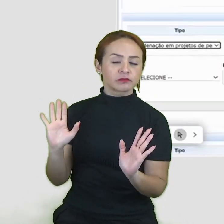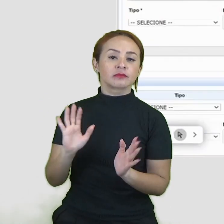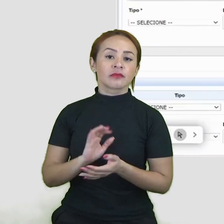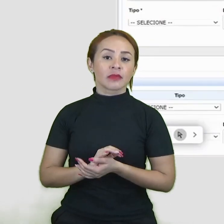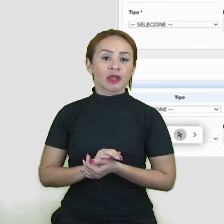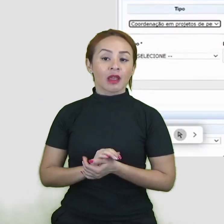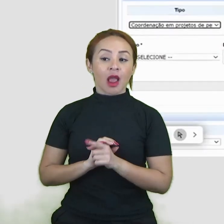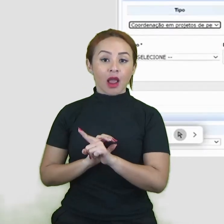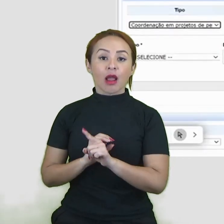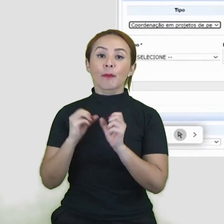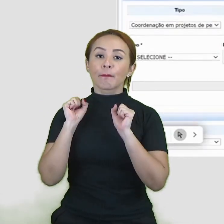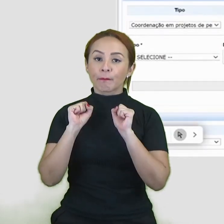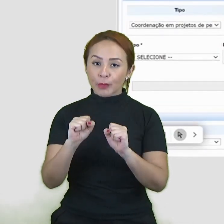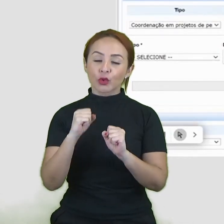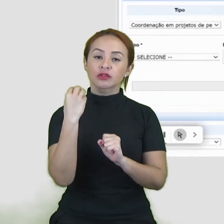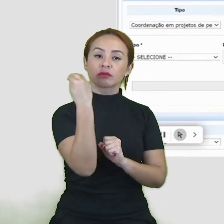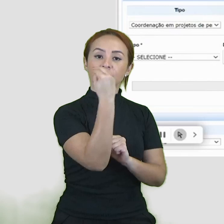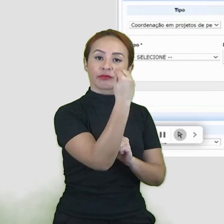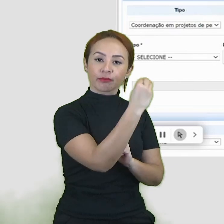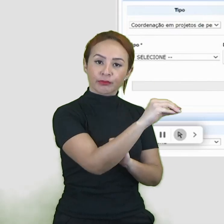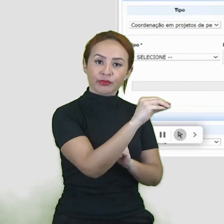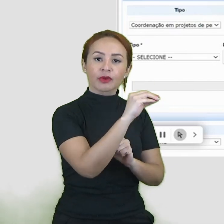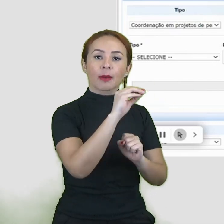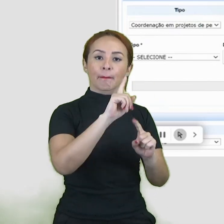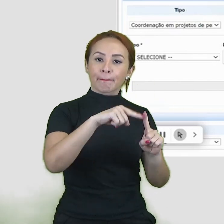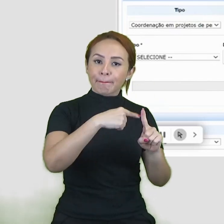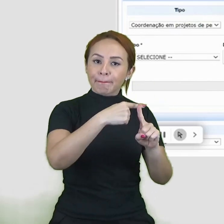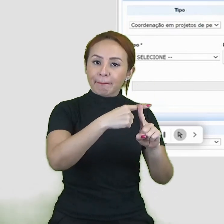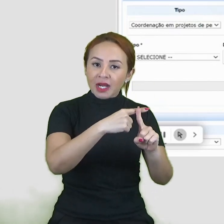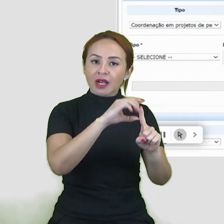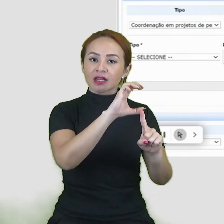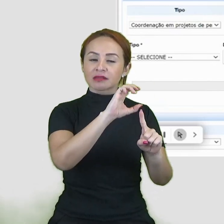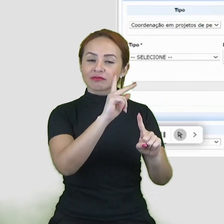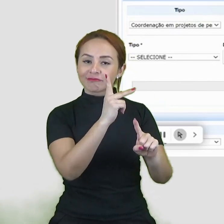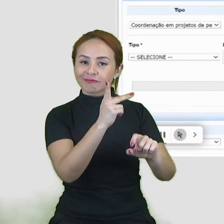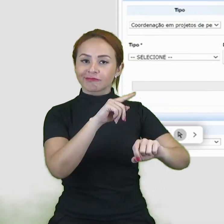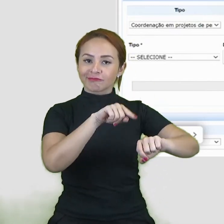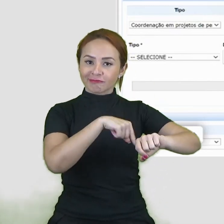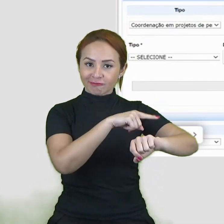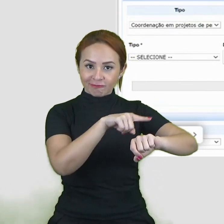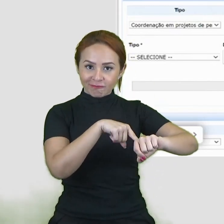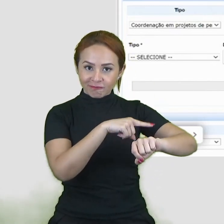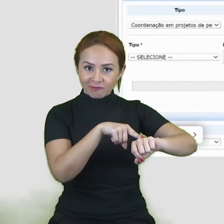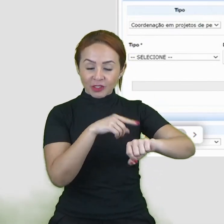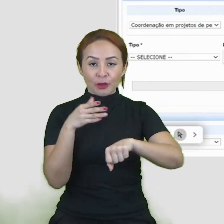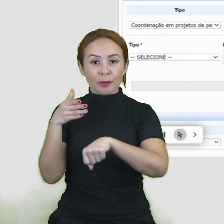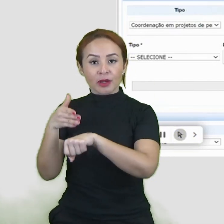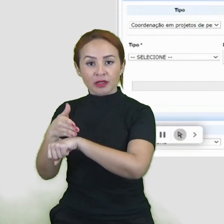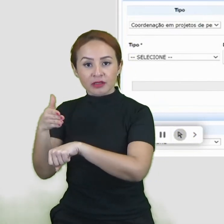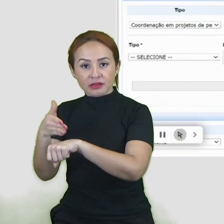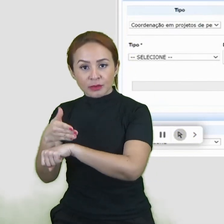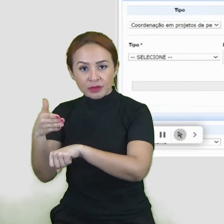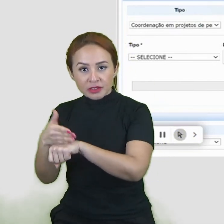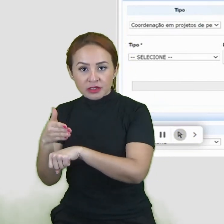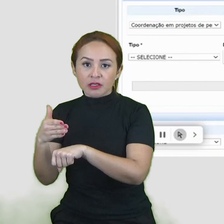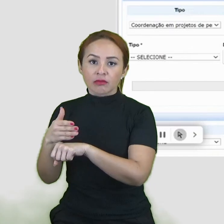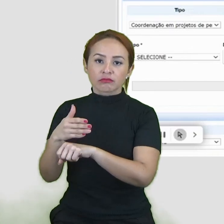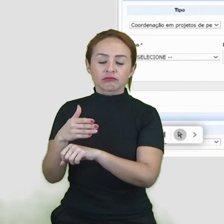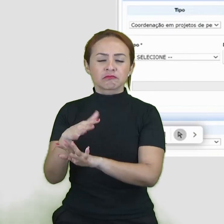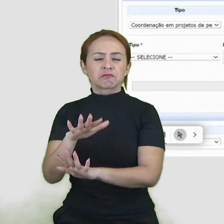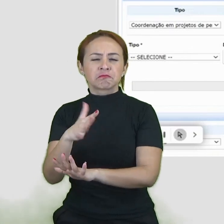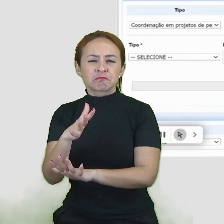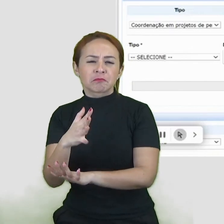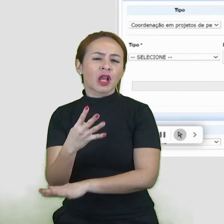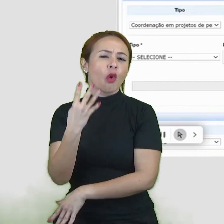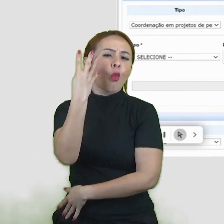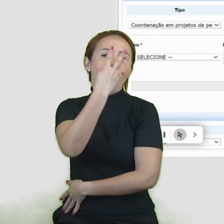pode lançar aqui mais uma carga horária de 4 horas, né?